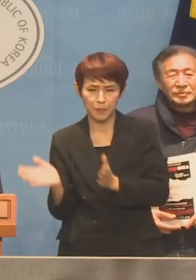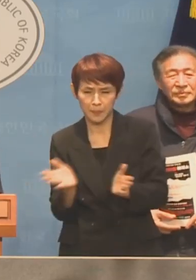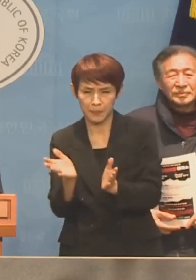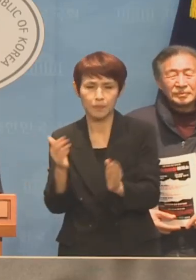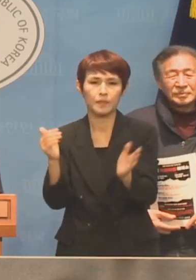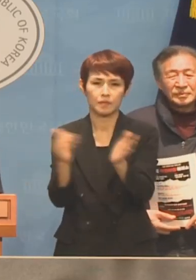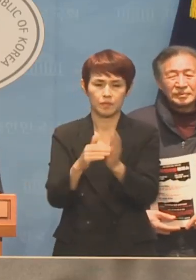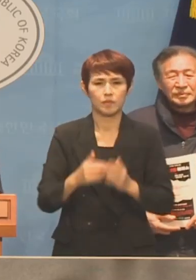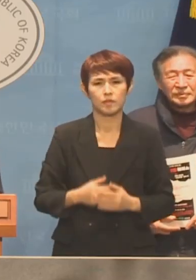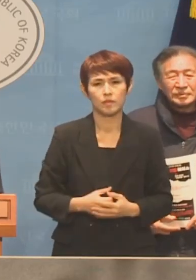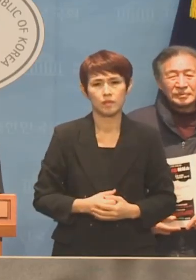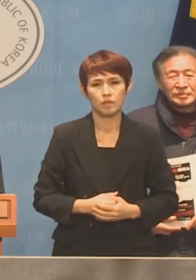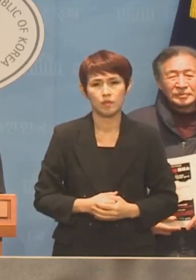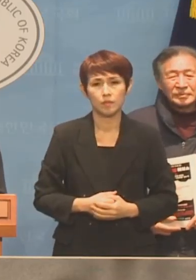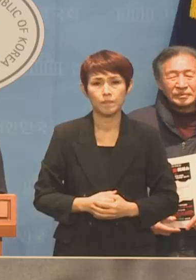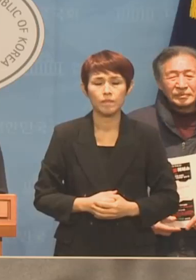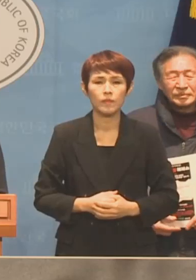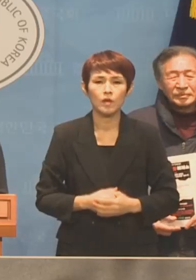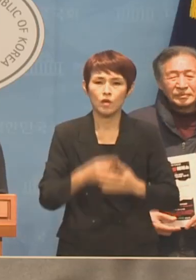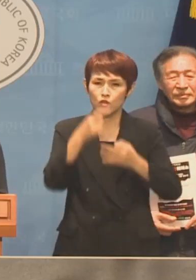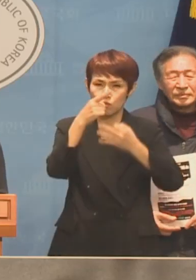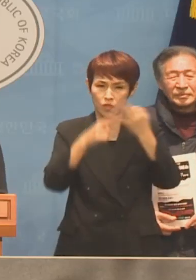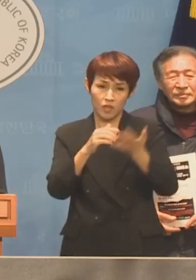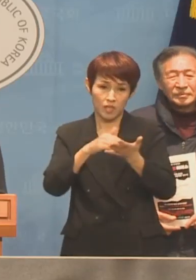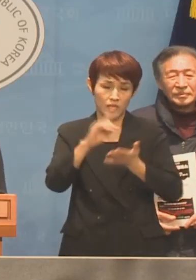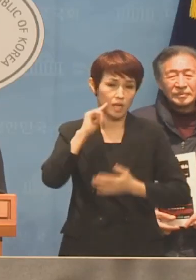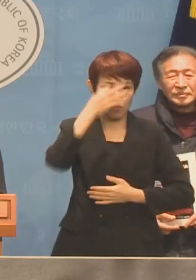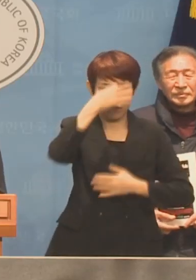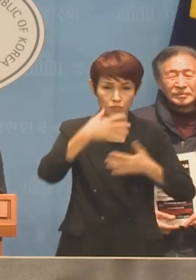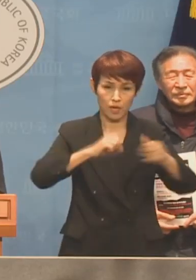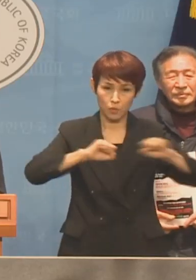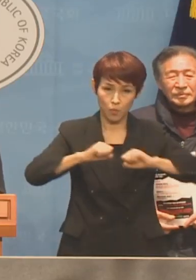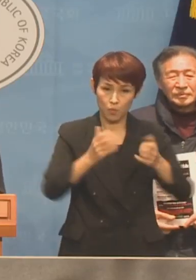있습니다. 이에 윤석열 퇴진 예술 행동은